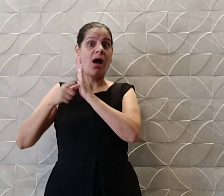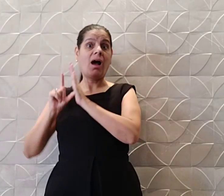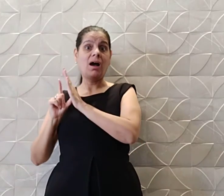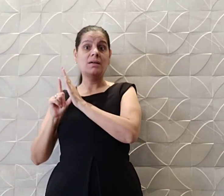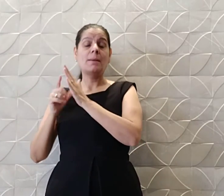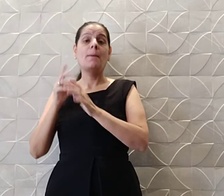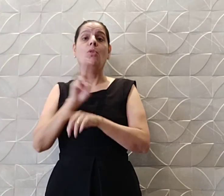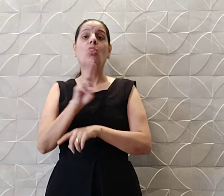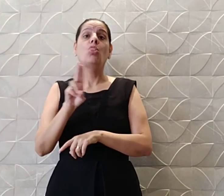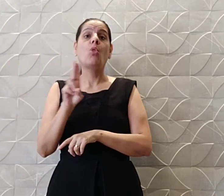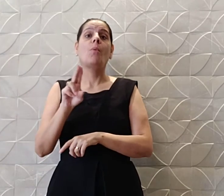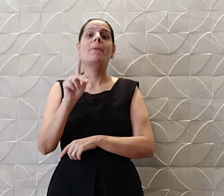José Loures.